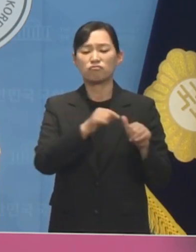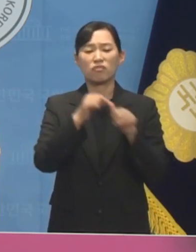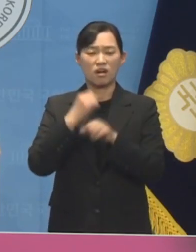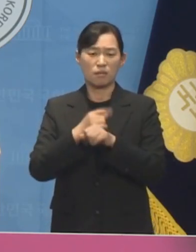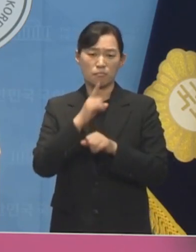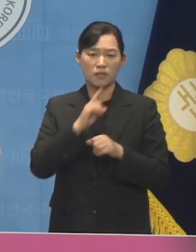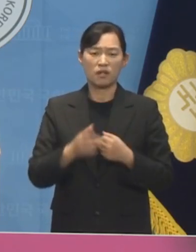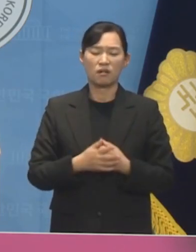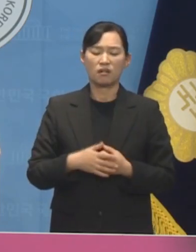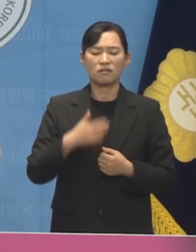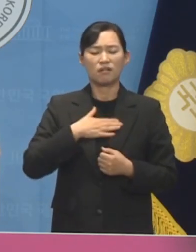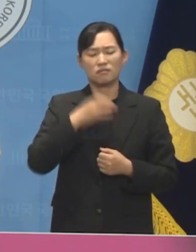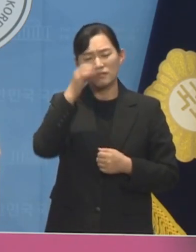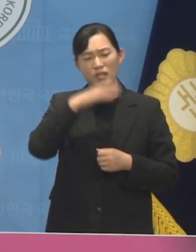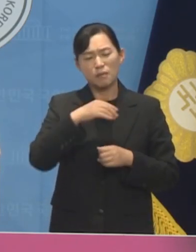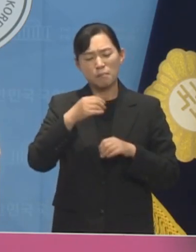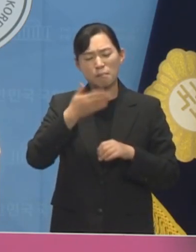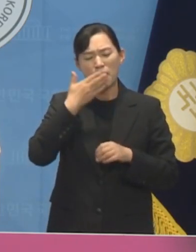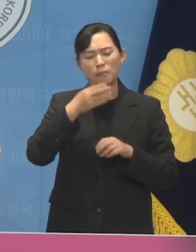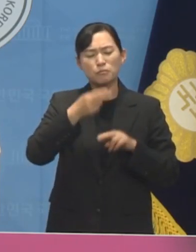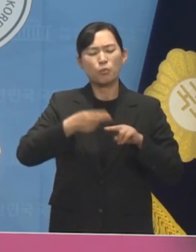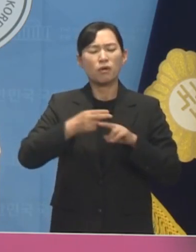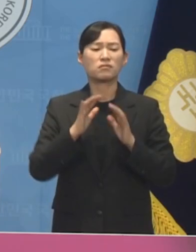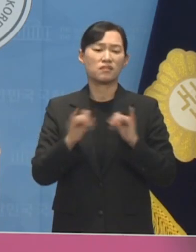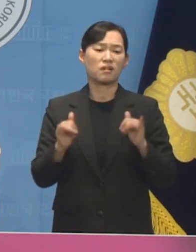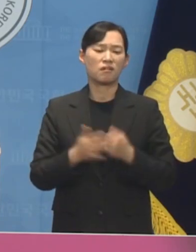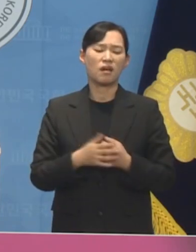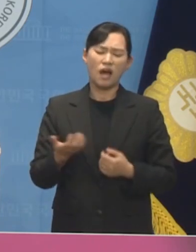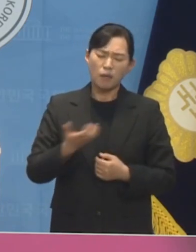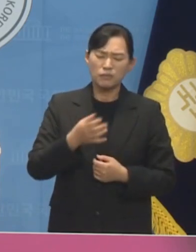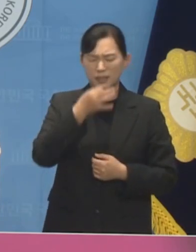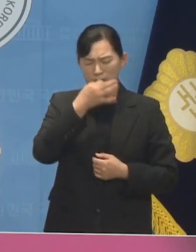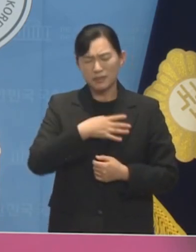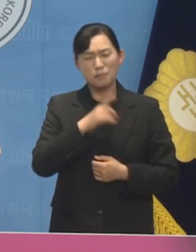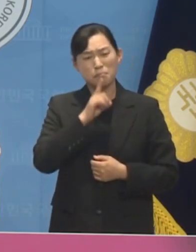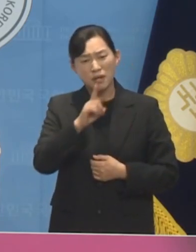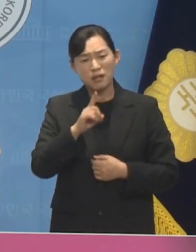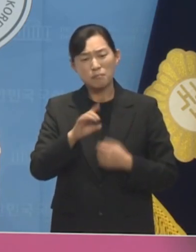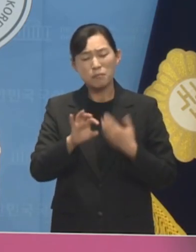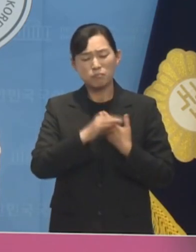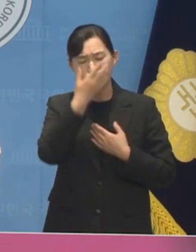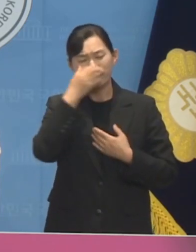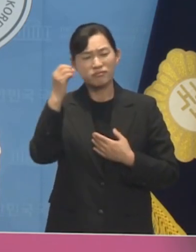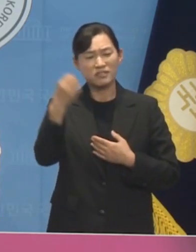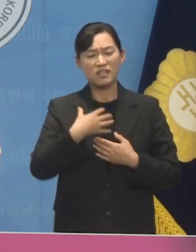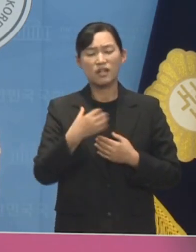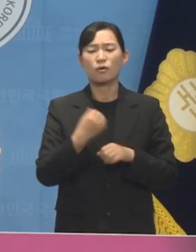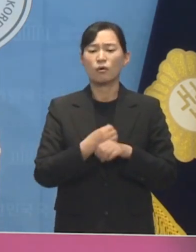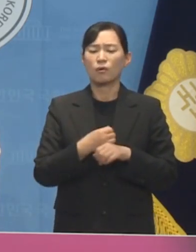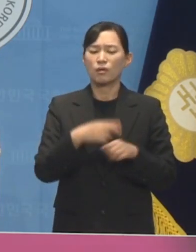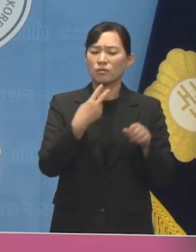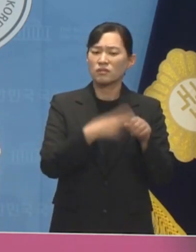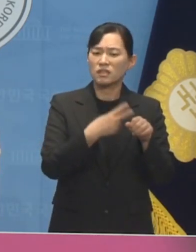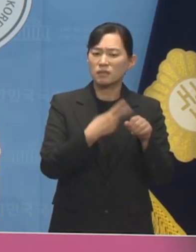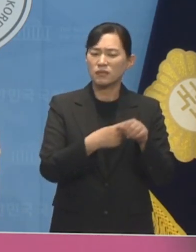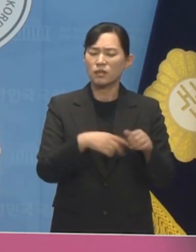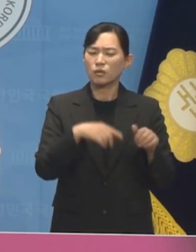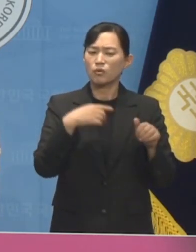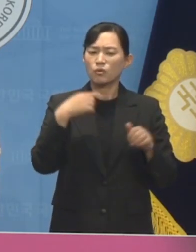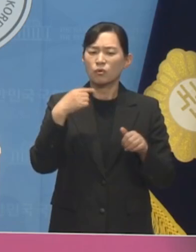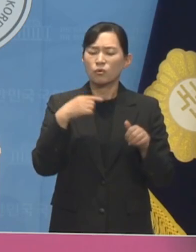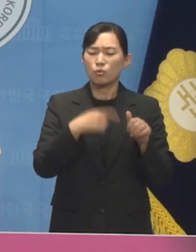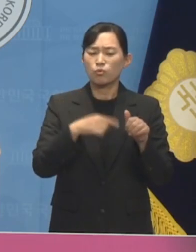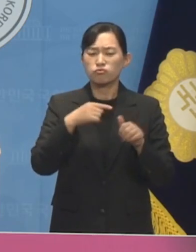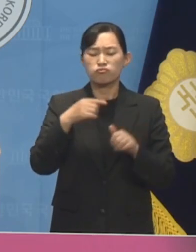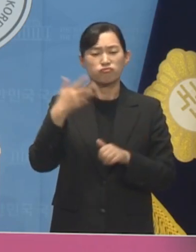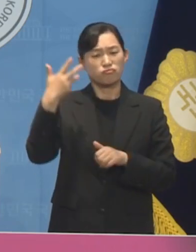아닌 그냥 밥하는 아줌마로 보고 있습니다. 아프다고 힘들다고 소리내는 우리를 무시하고 교사의 교육 철학을 운운하며